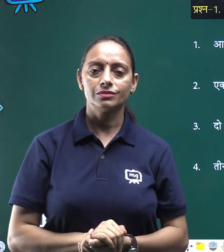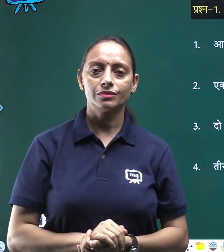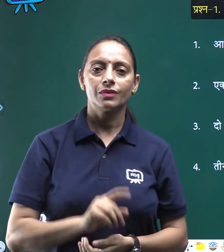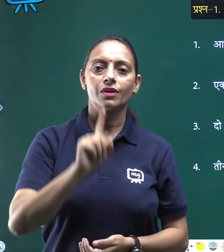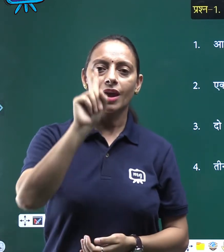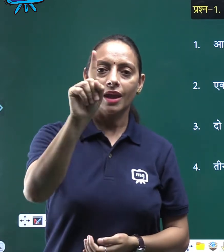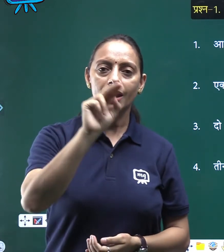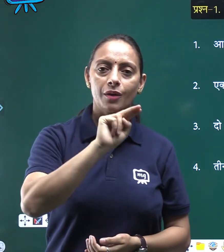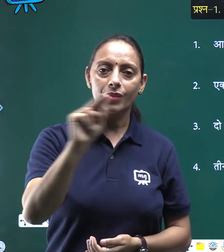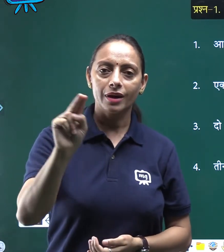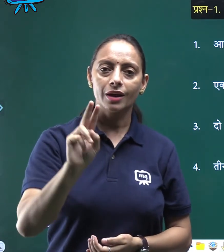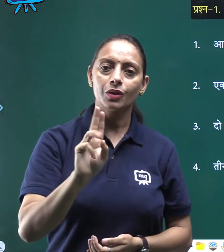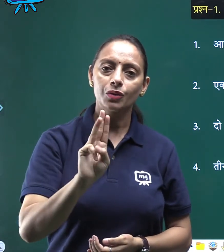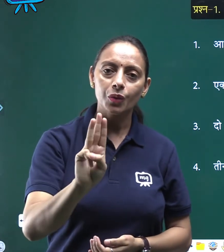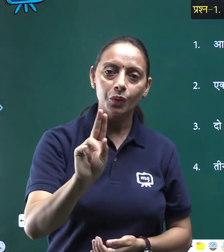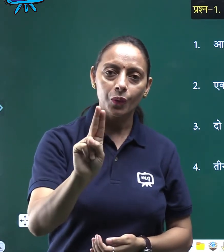1/2।